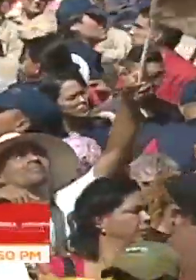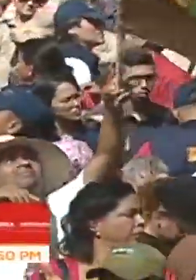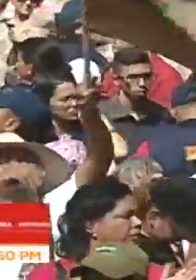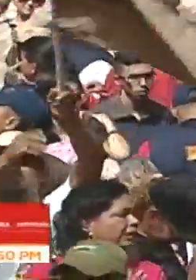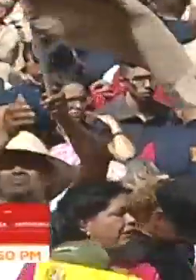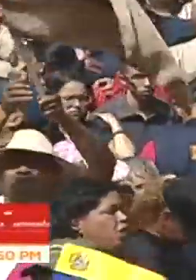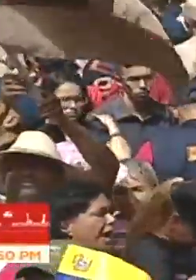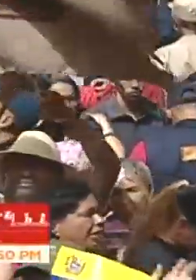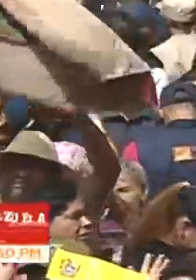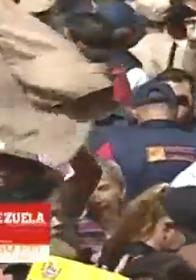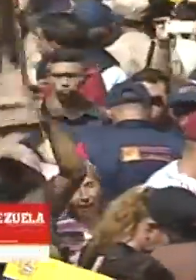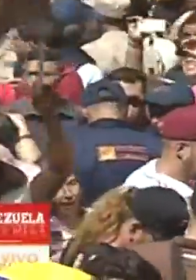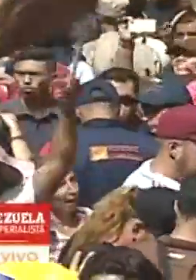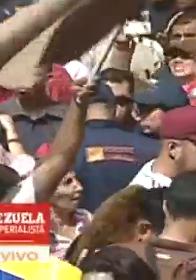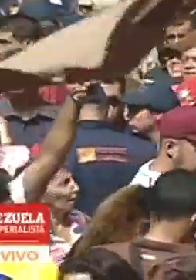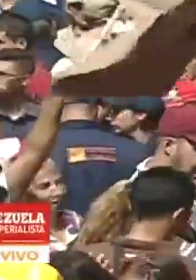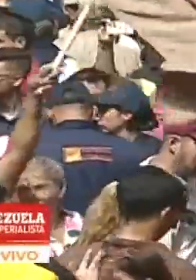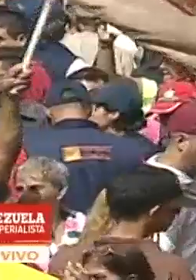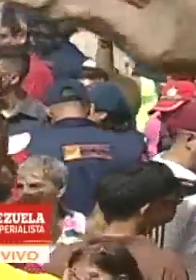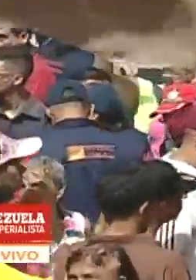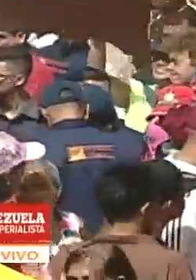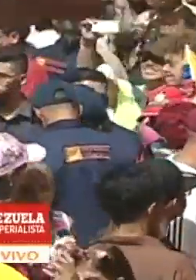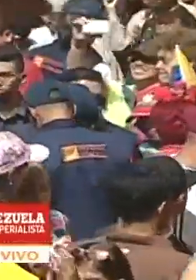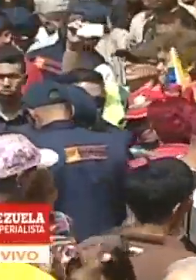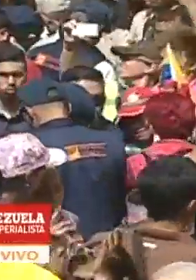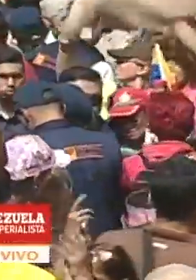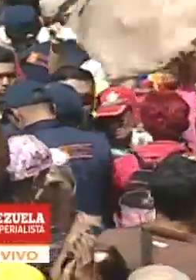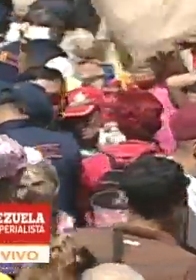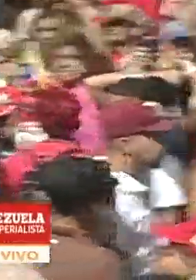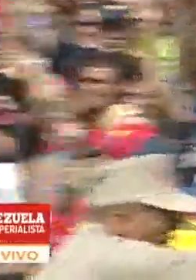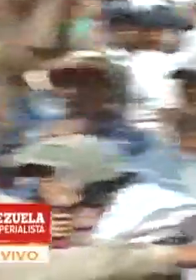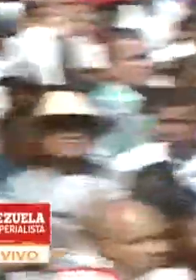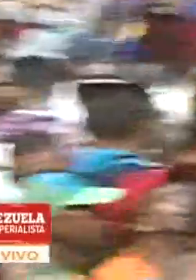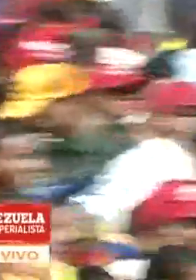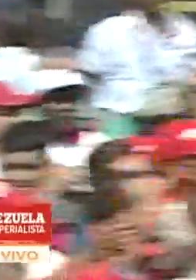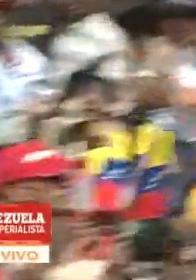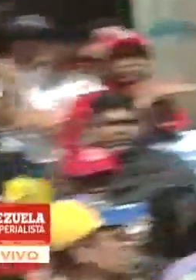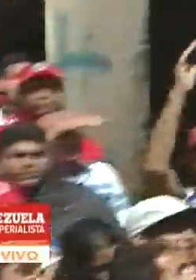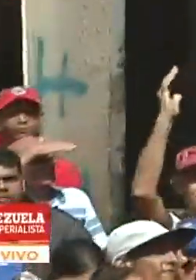nosotros vamos a finalizar esta transmisión en vivo y directo para